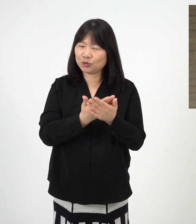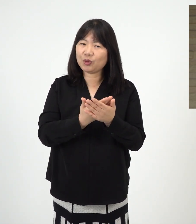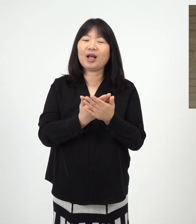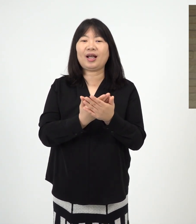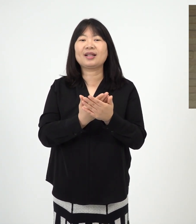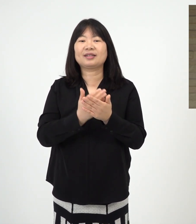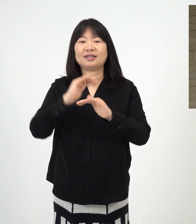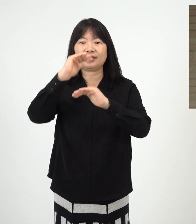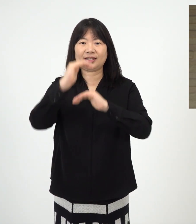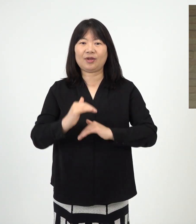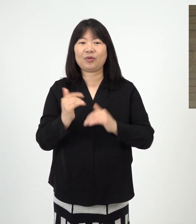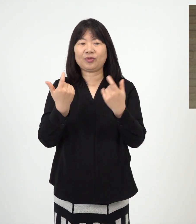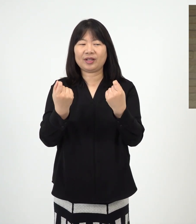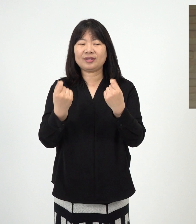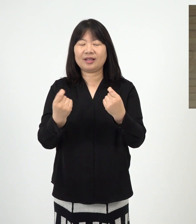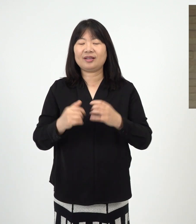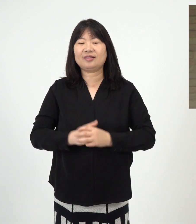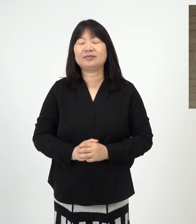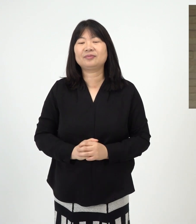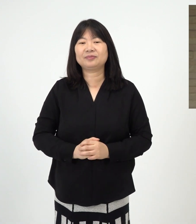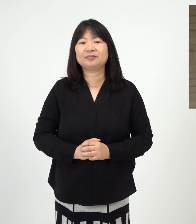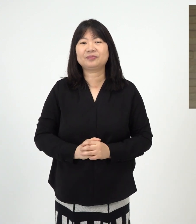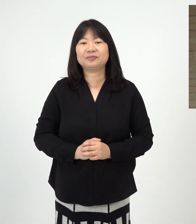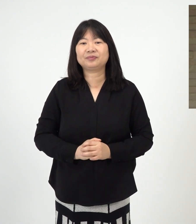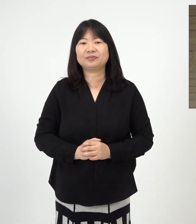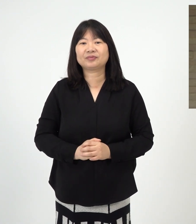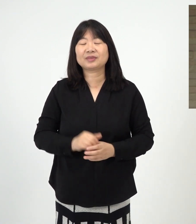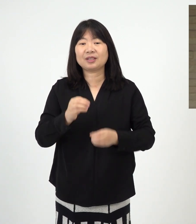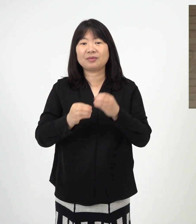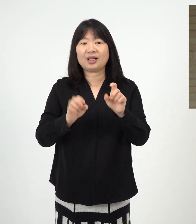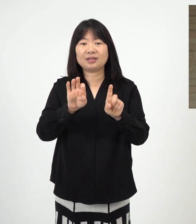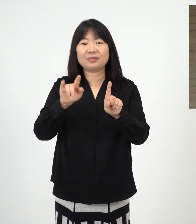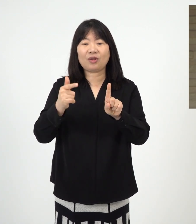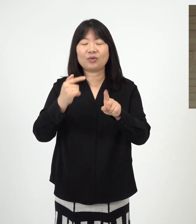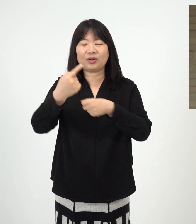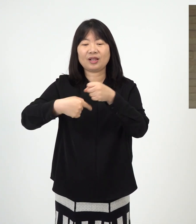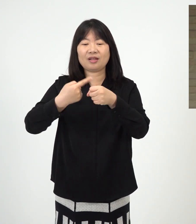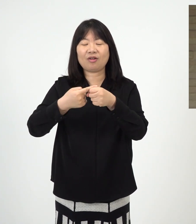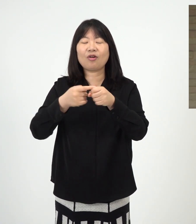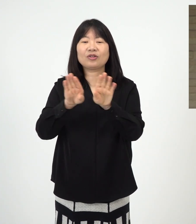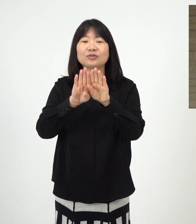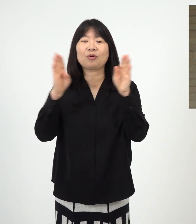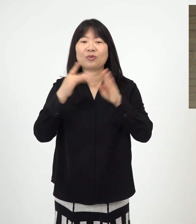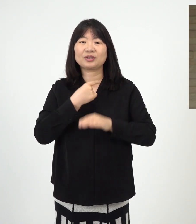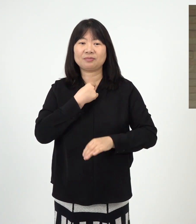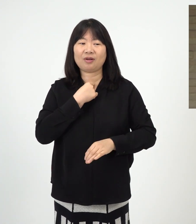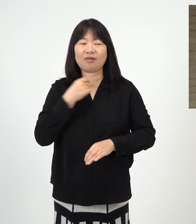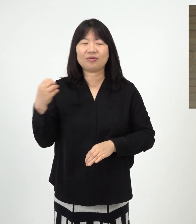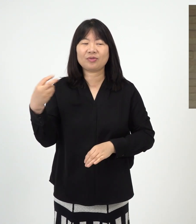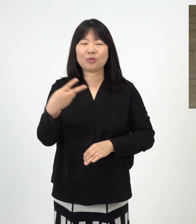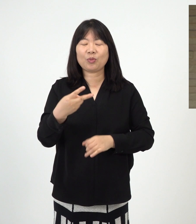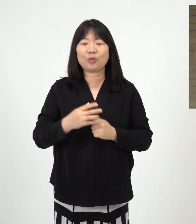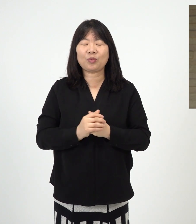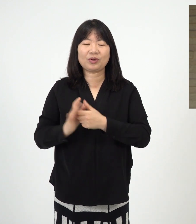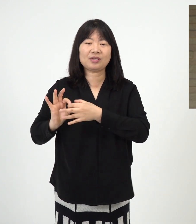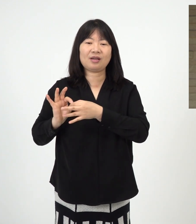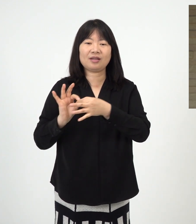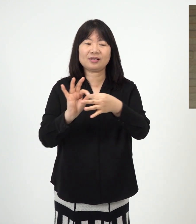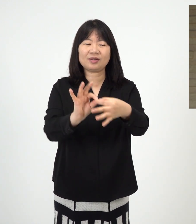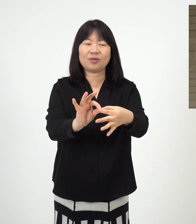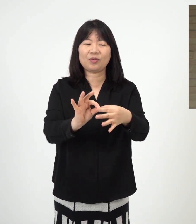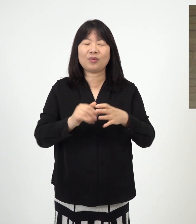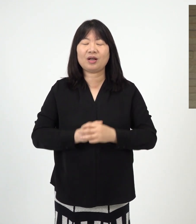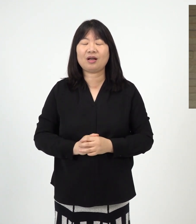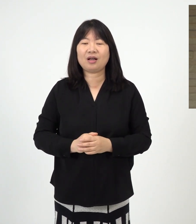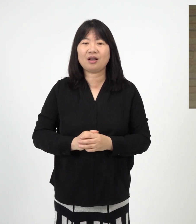시편 1편 말씀으로 한 해를 첫 주를 열겠고, 또 이어서